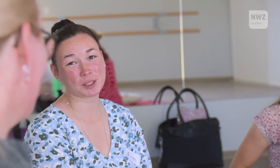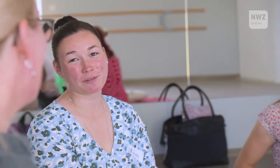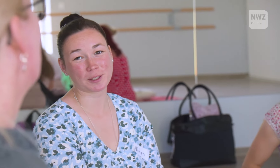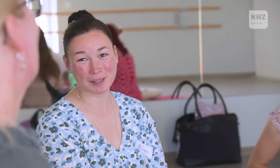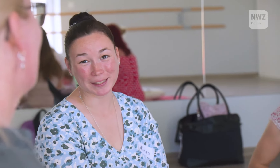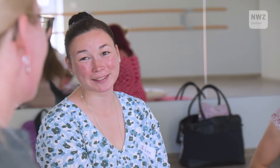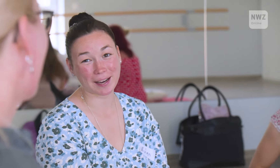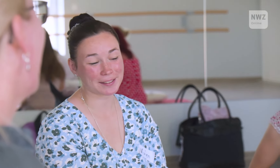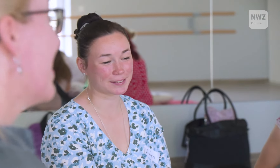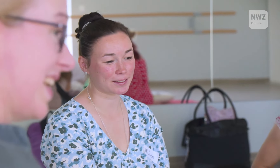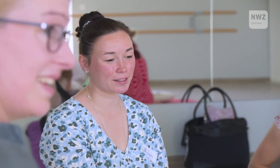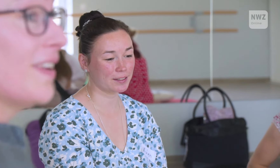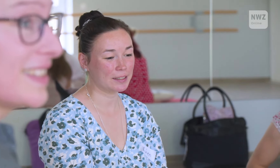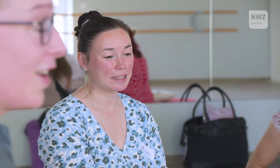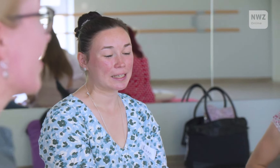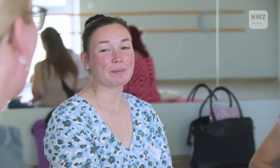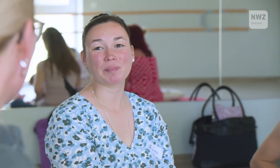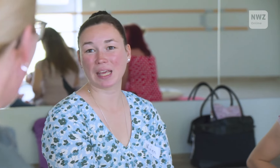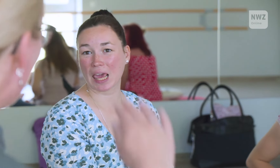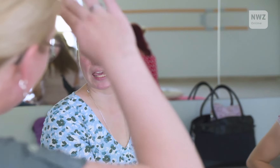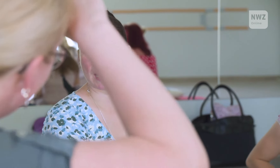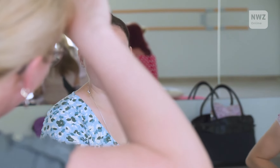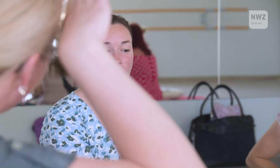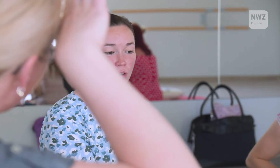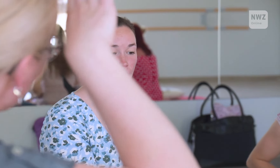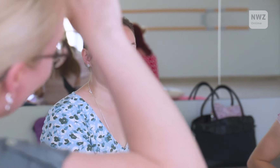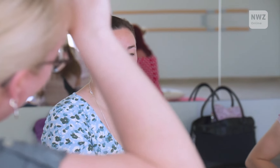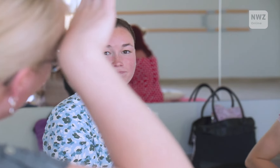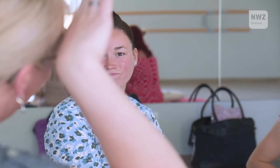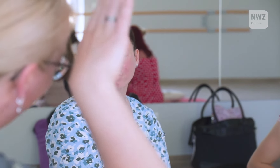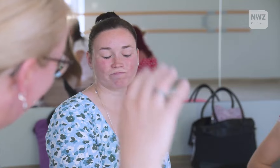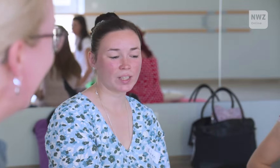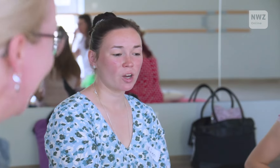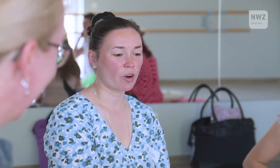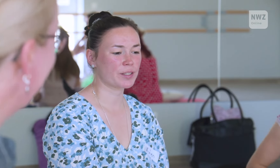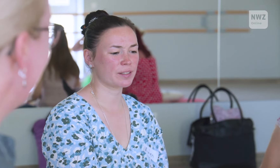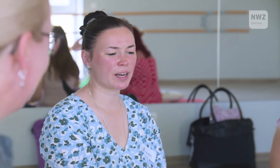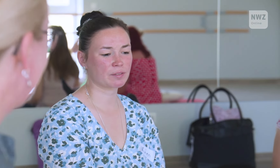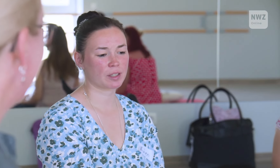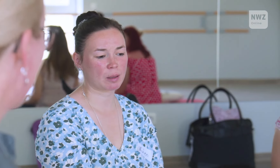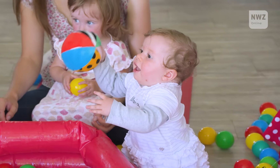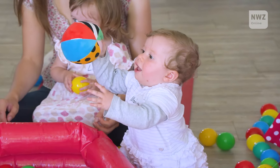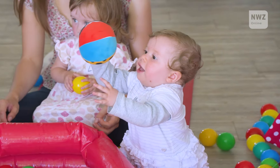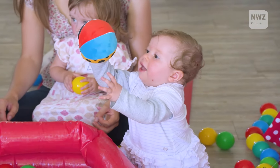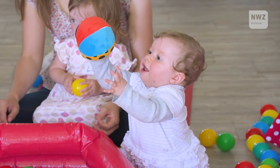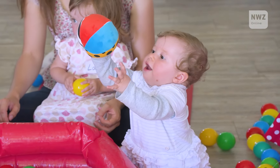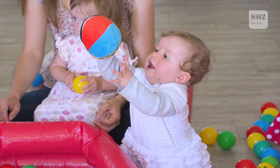unwohl. Es gibt viele Dinge, die man die Kinder fragen kann, wo man sie einbeziehen kann und das ist einfach total schön, weil wir Erwachsenen auch die Wörter